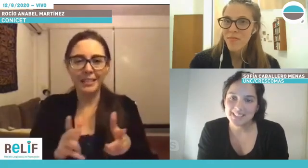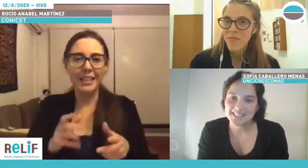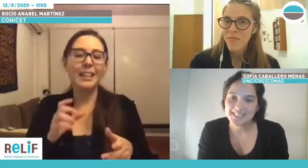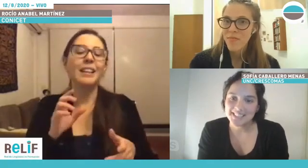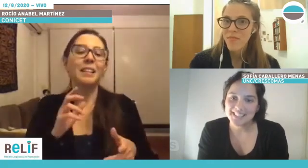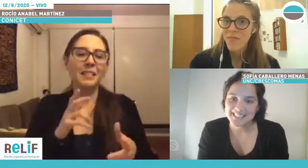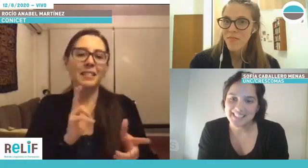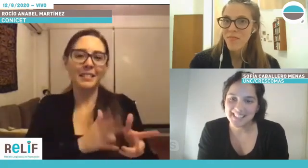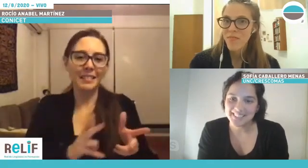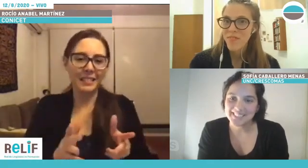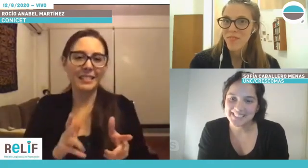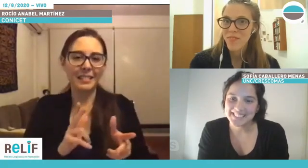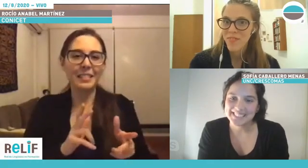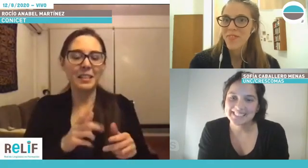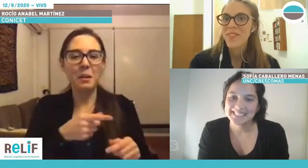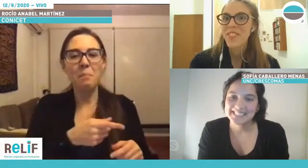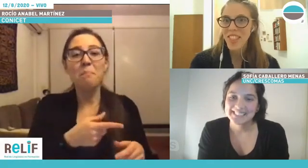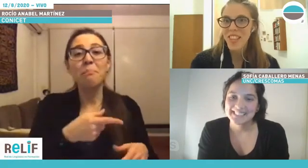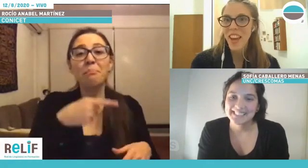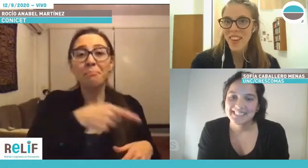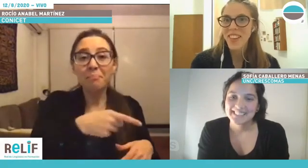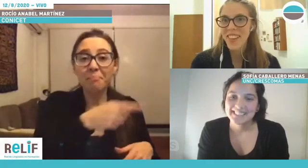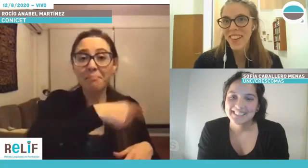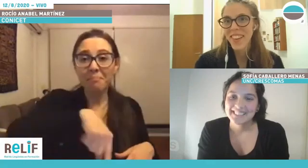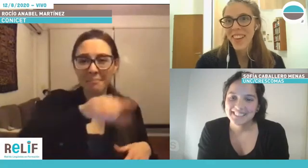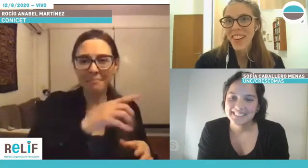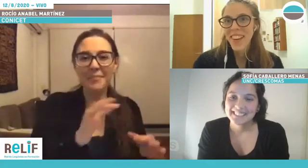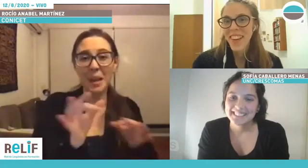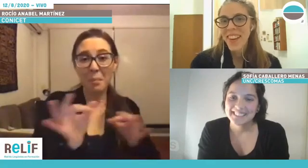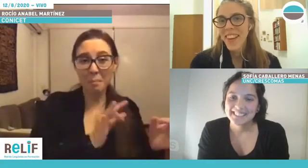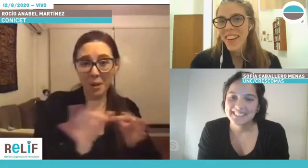El nombre es señario, sí. Señario.